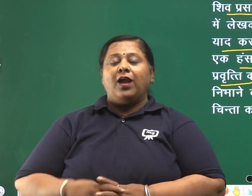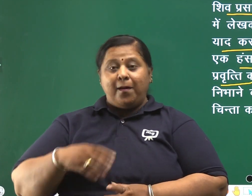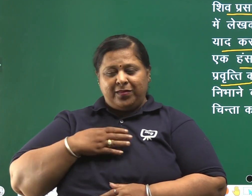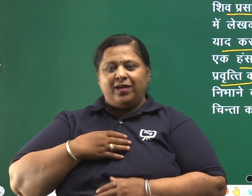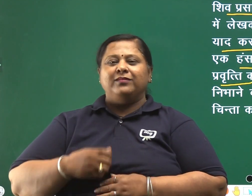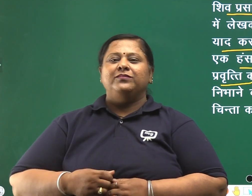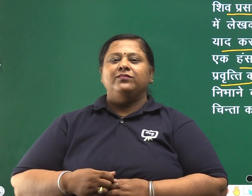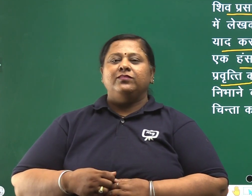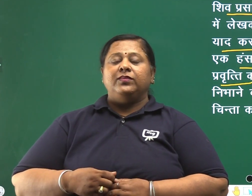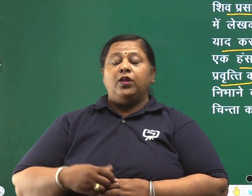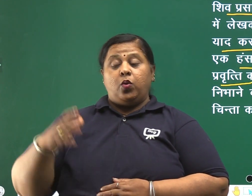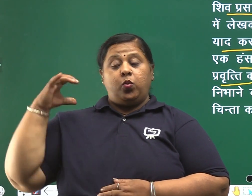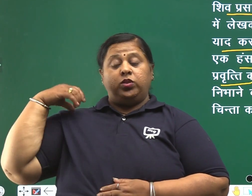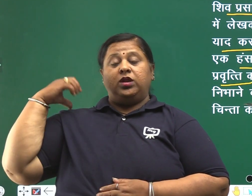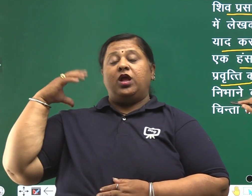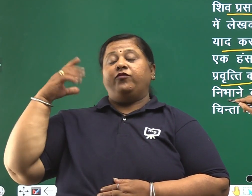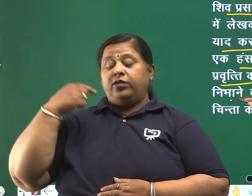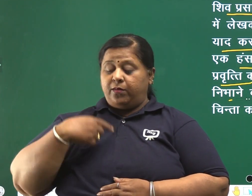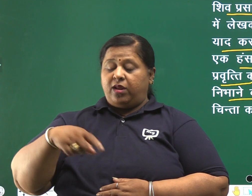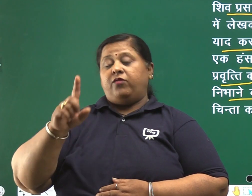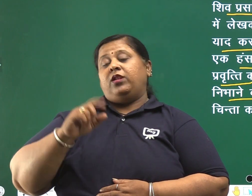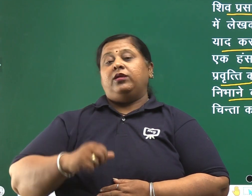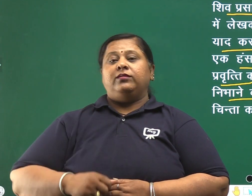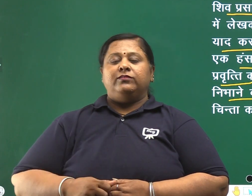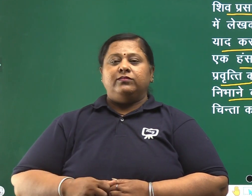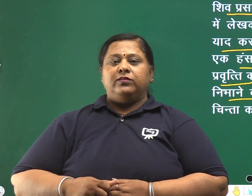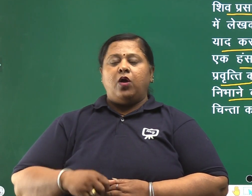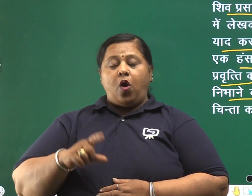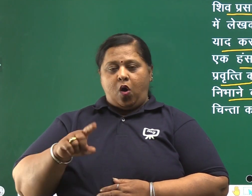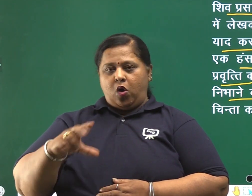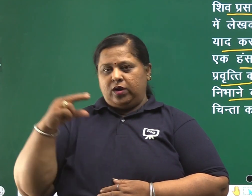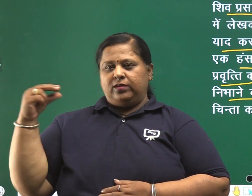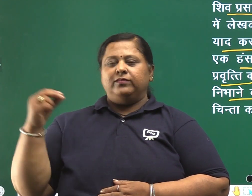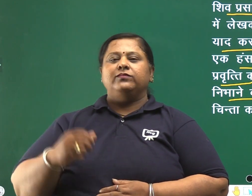अपना उत्तरदायित्व निभाने वाली और